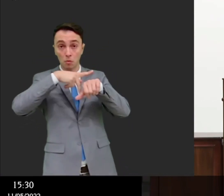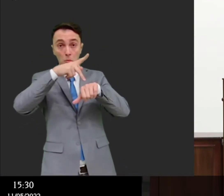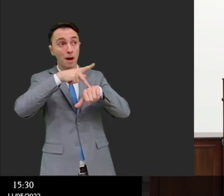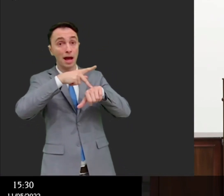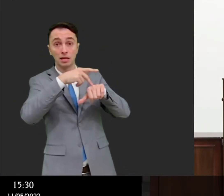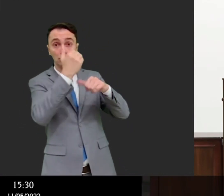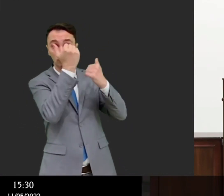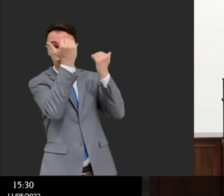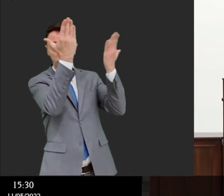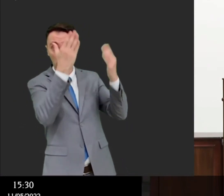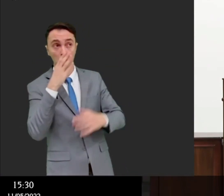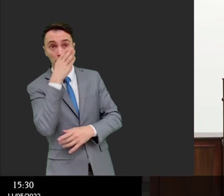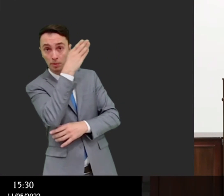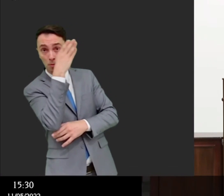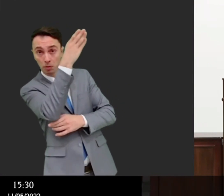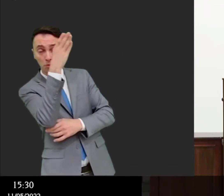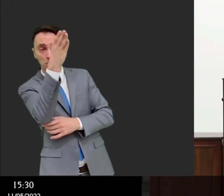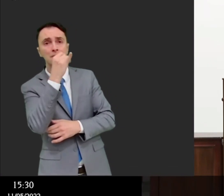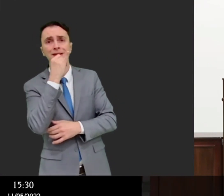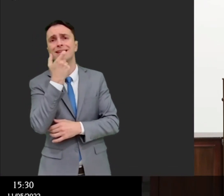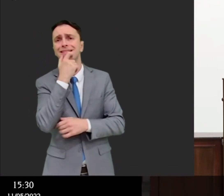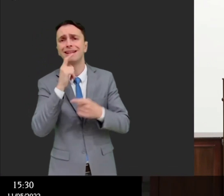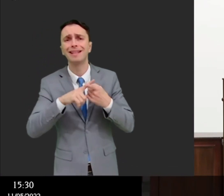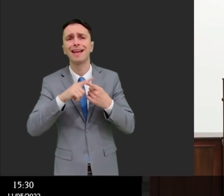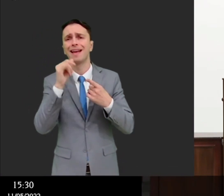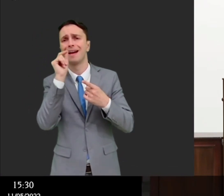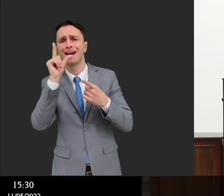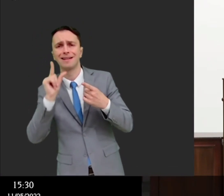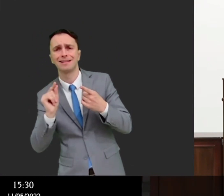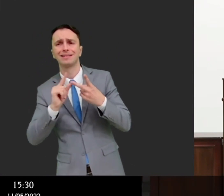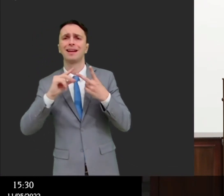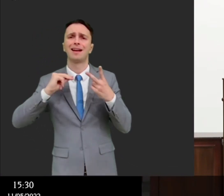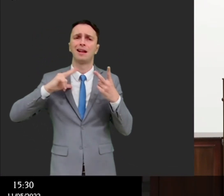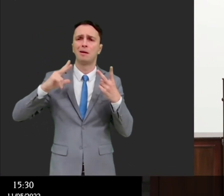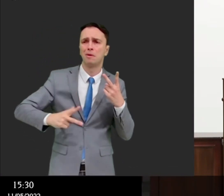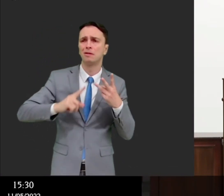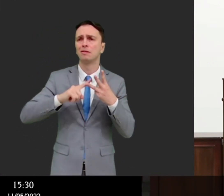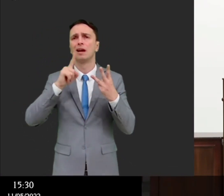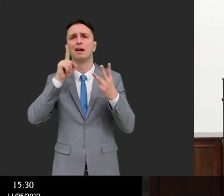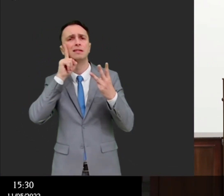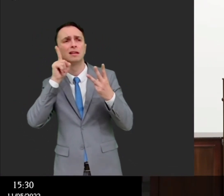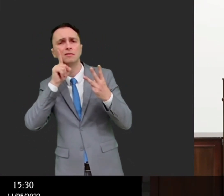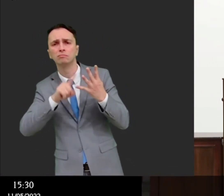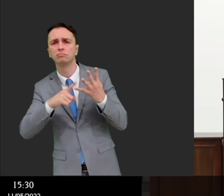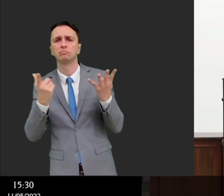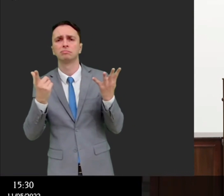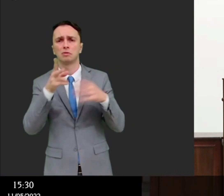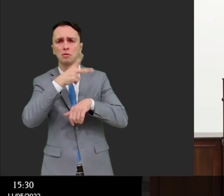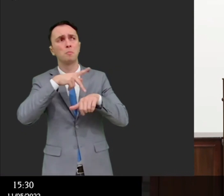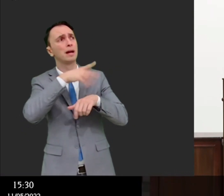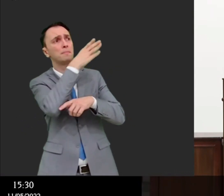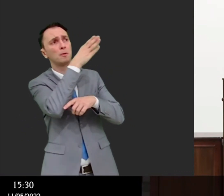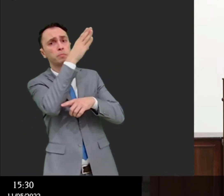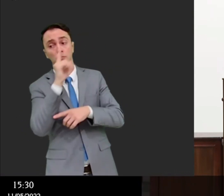uma Inglaterra, uma Itália, Portugal e outros, Estados Unidos também, vão para